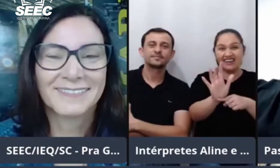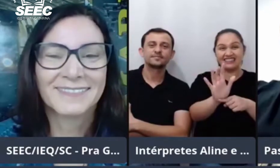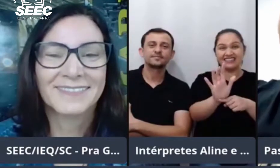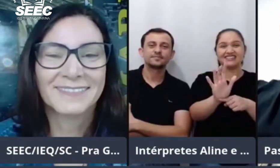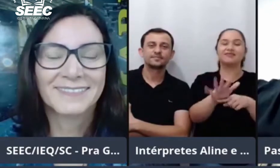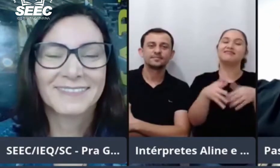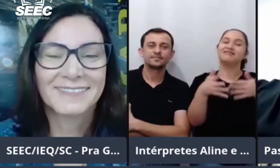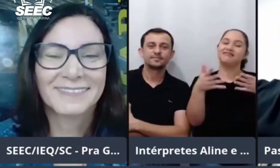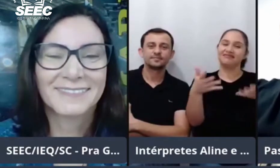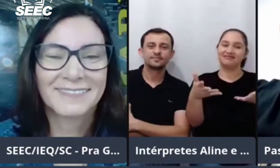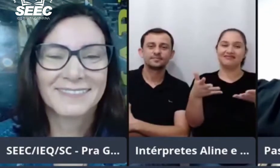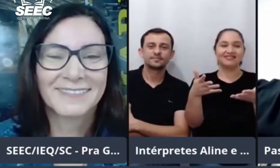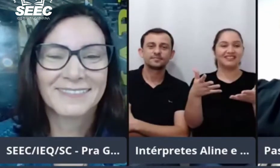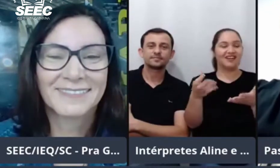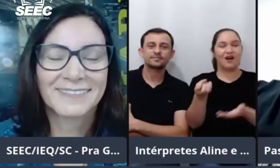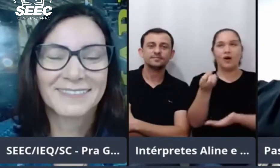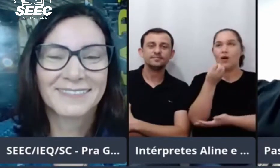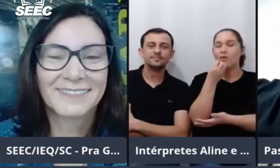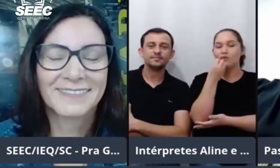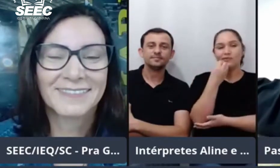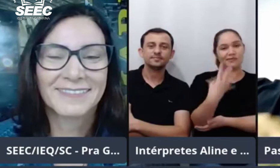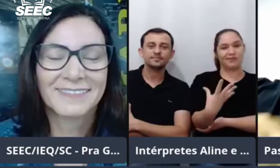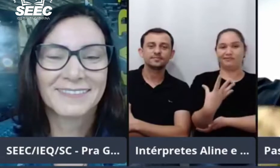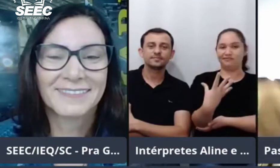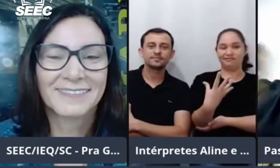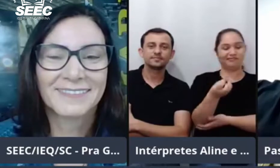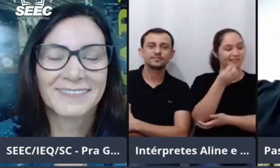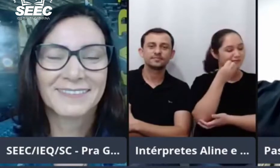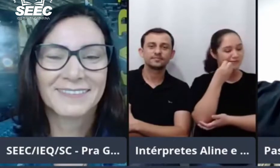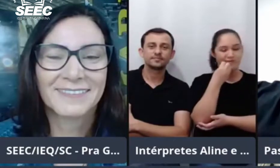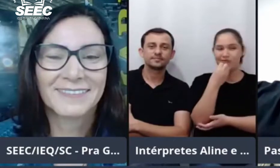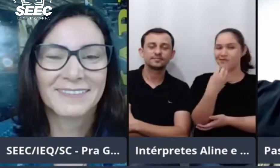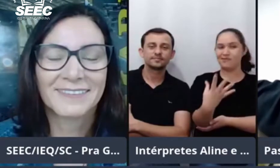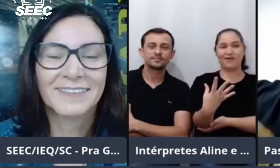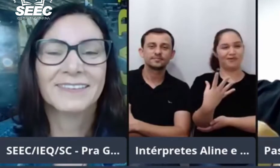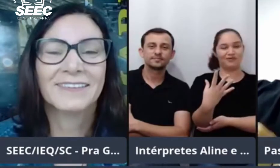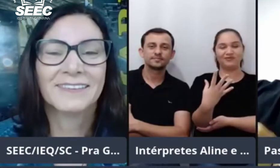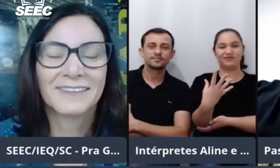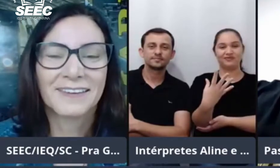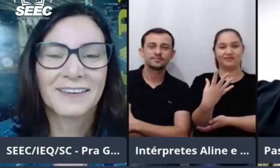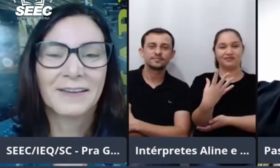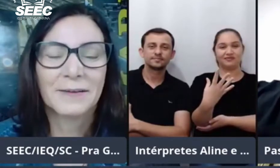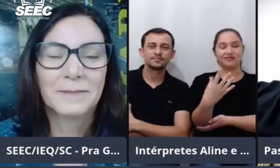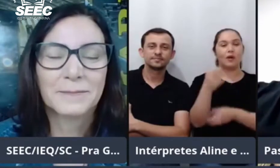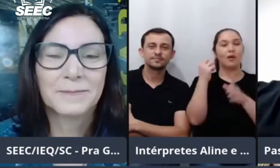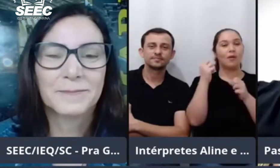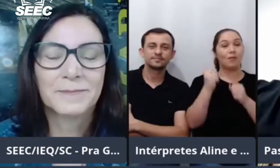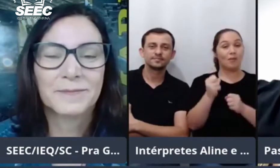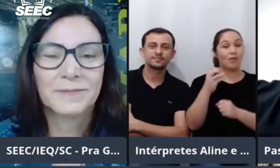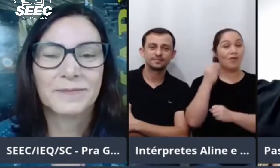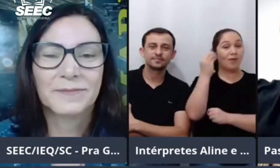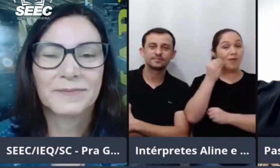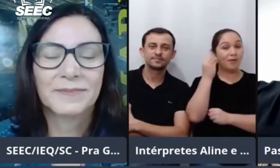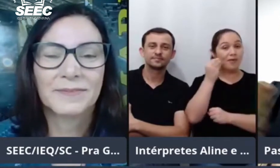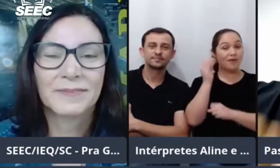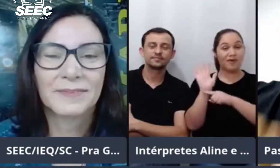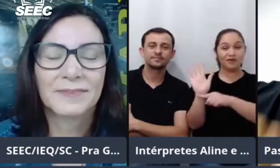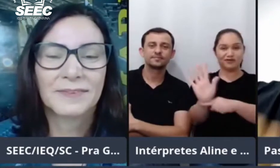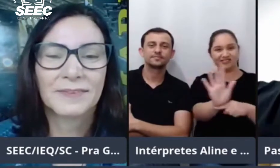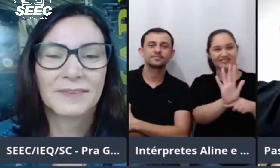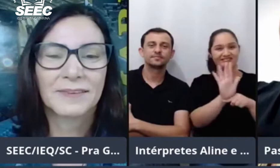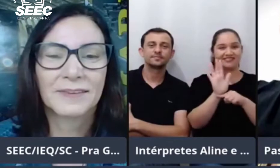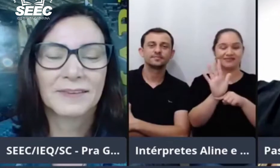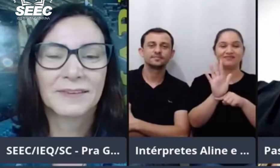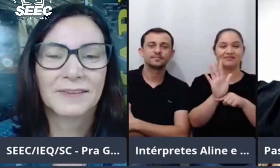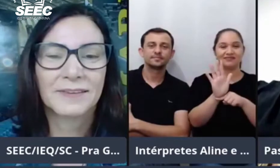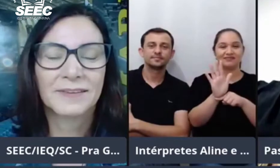E é incrível, é muito incrível e também muito benéfico essa experiência que a gente vive e em ver